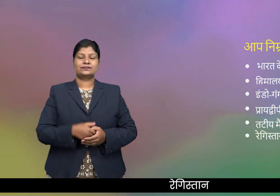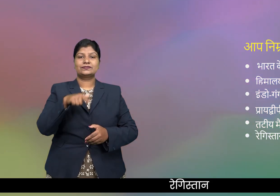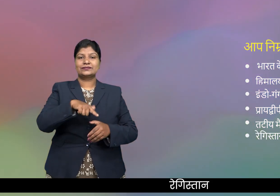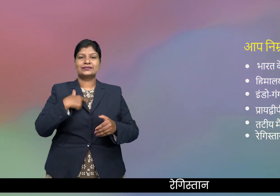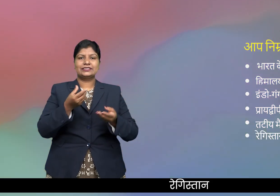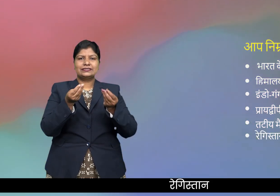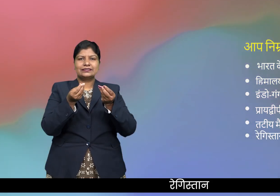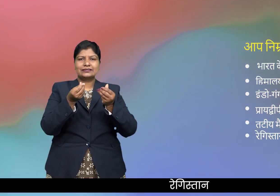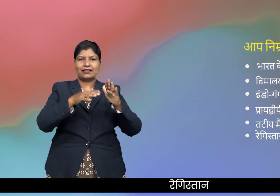रेगिस्तान,